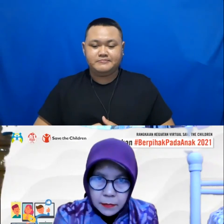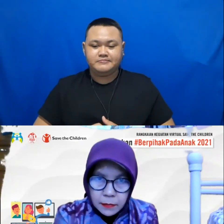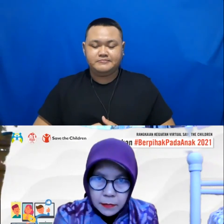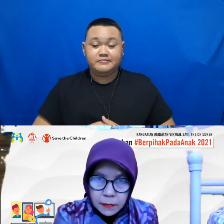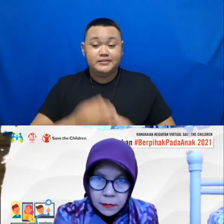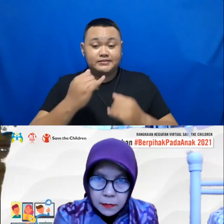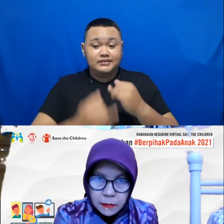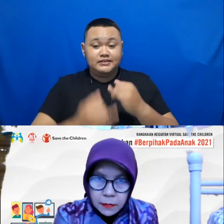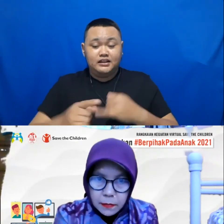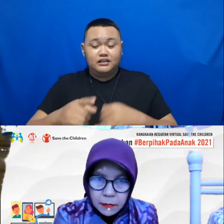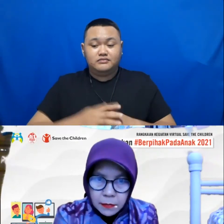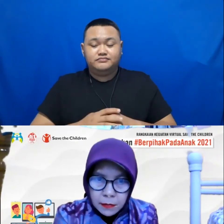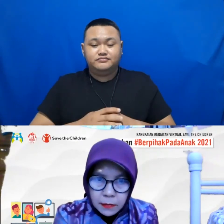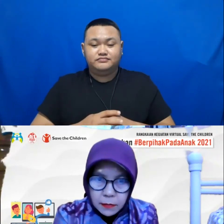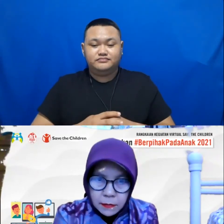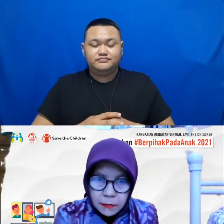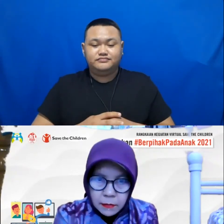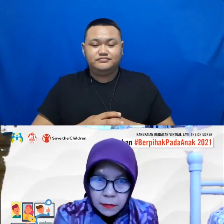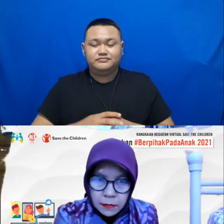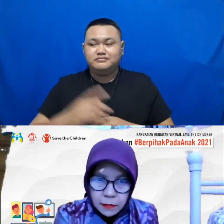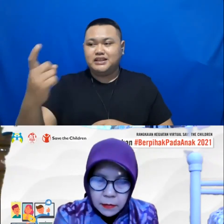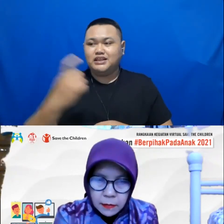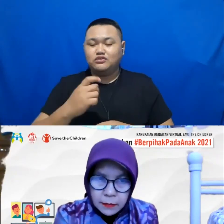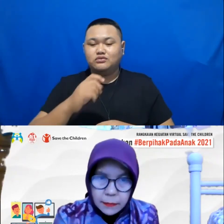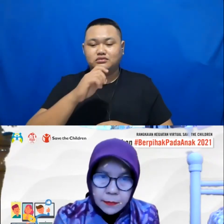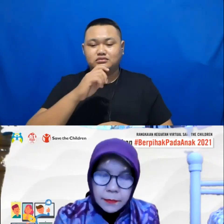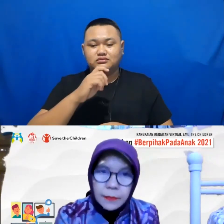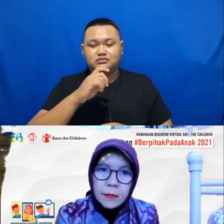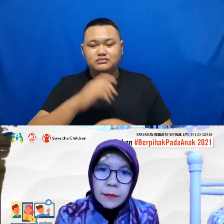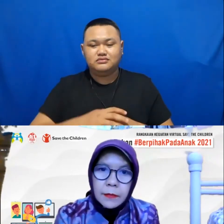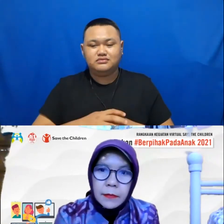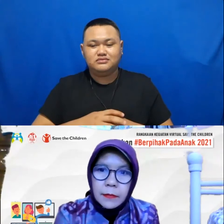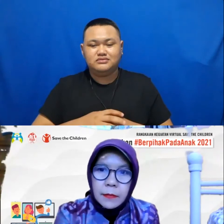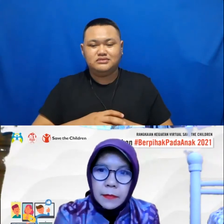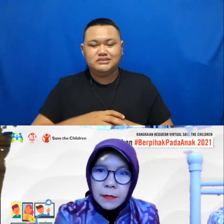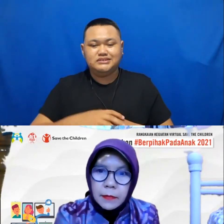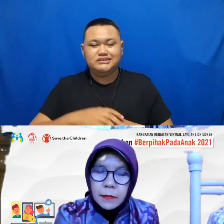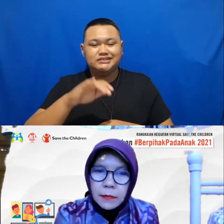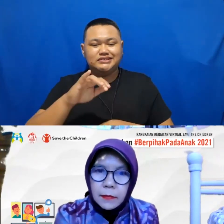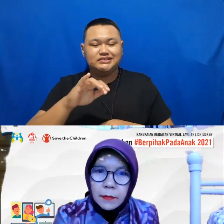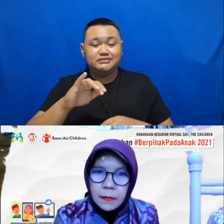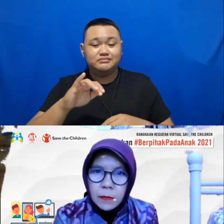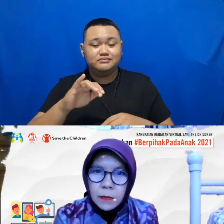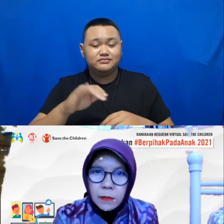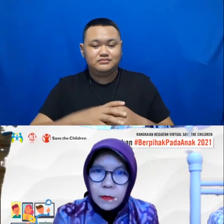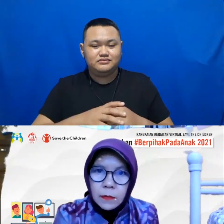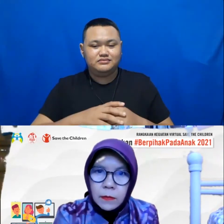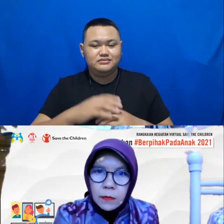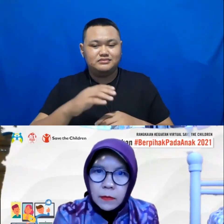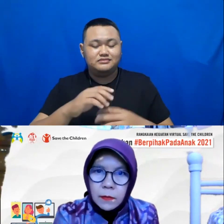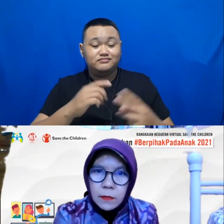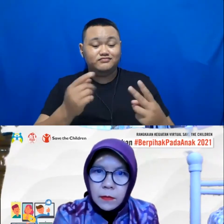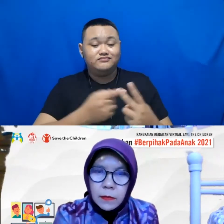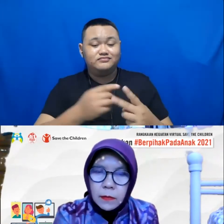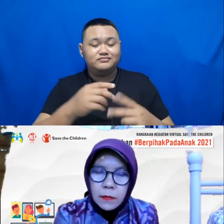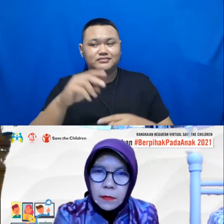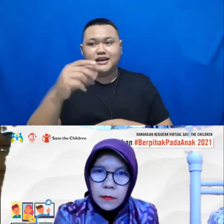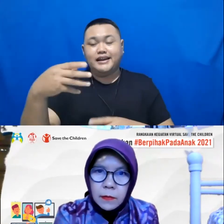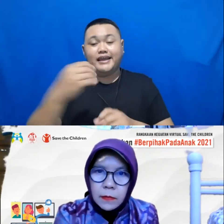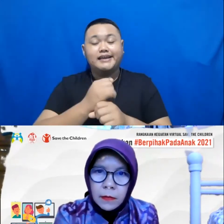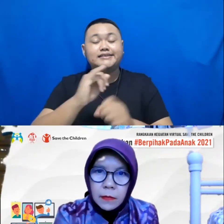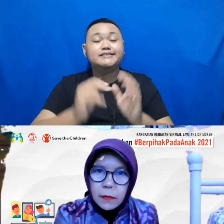sore. Assalamualaikum sekali lagi, Bu Alisa. Waalaikumsalam warahmatullahi wabarakatuh, Mas Bayu. Bu Alisa tadi sudah mendengarkan apa saja